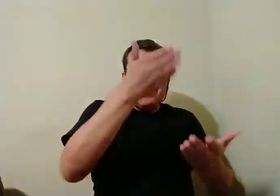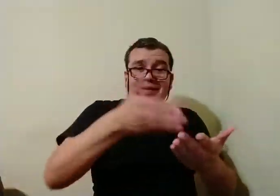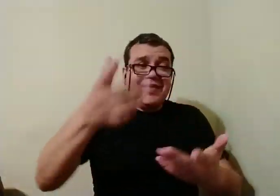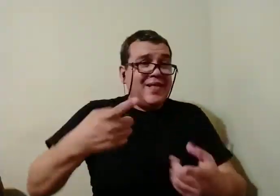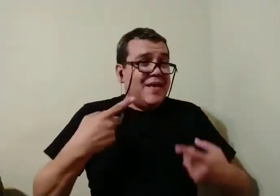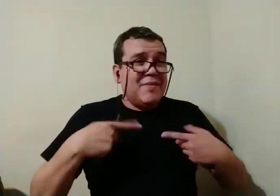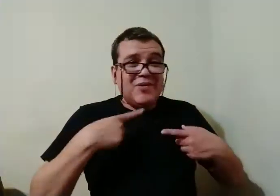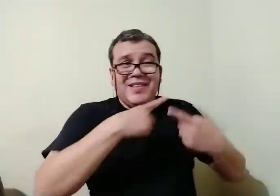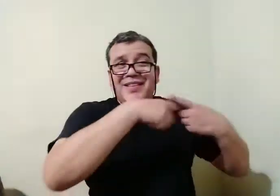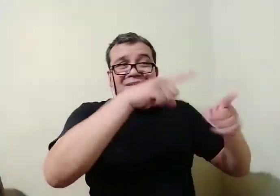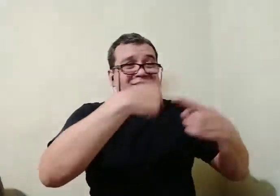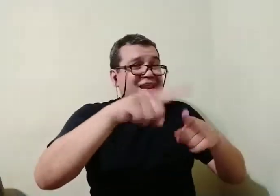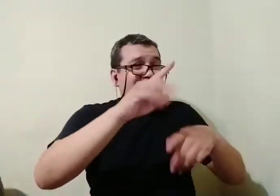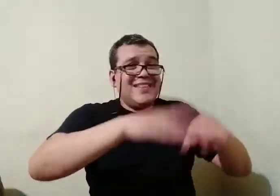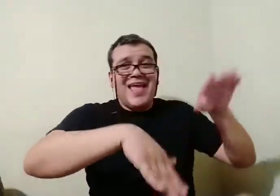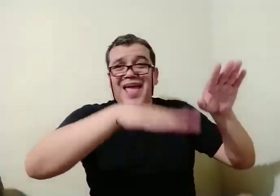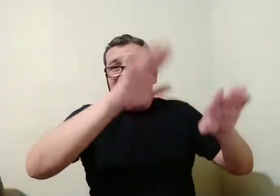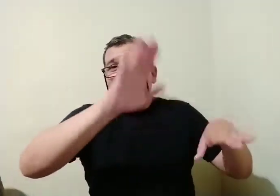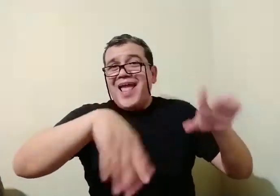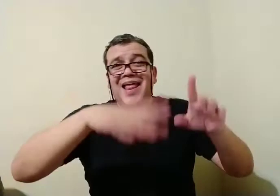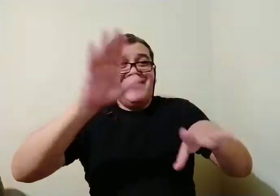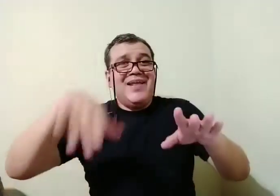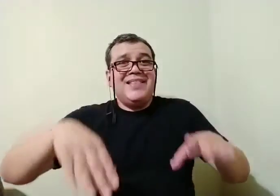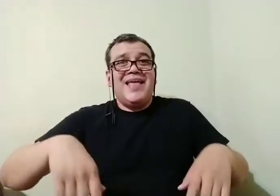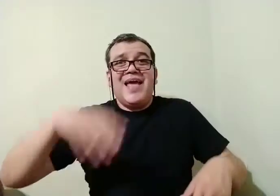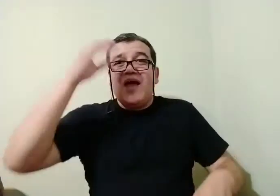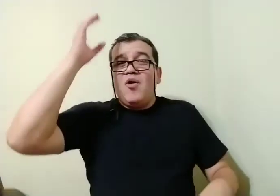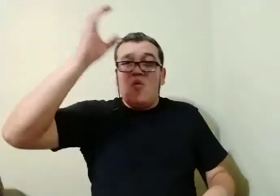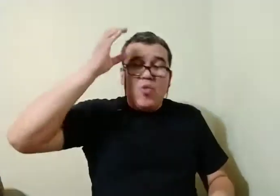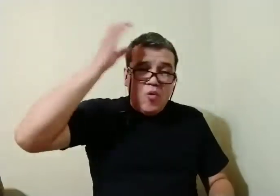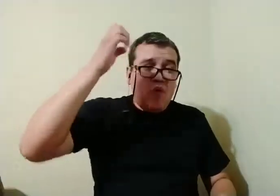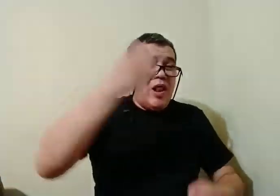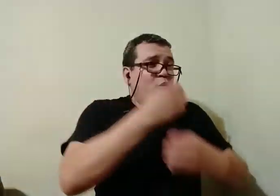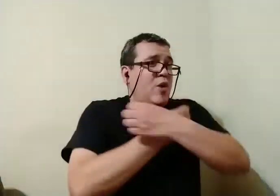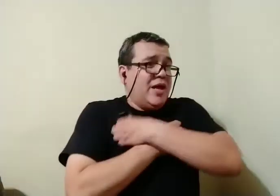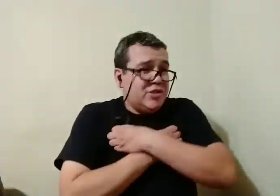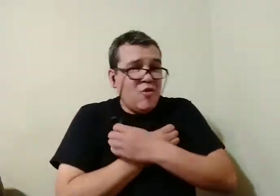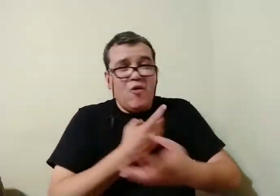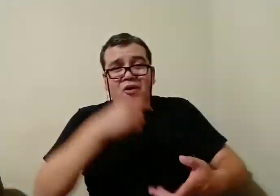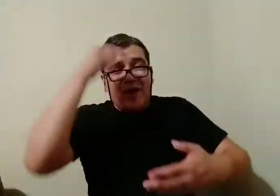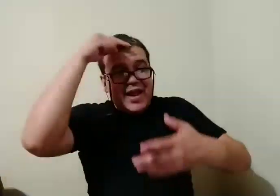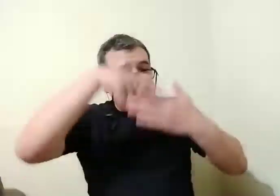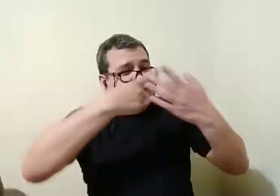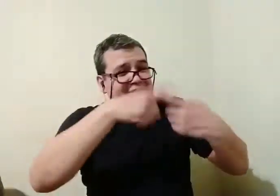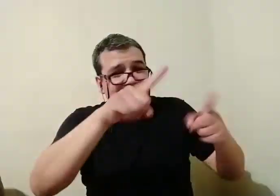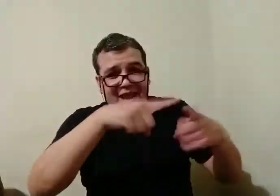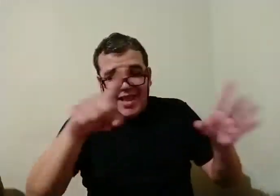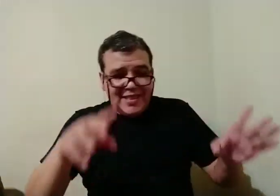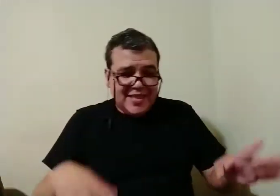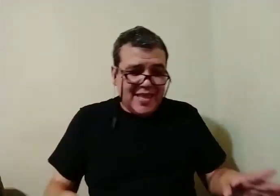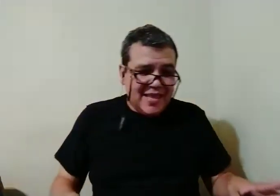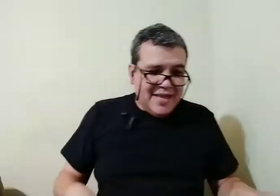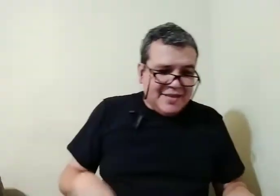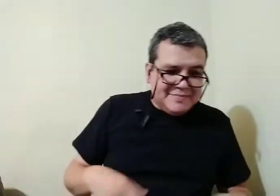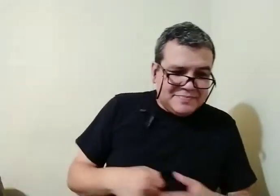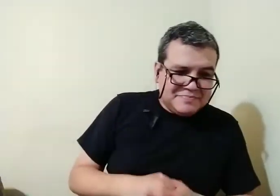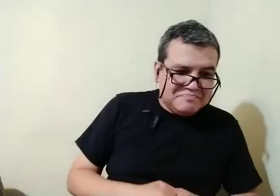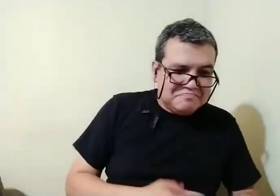creencias. No podemos decidir quién puede o no ser alcanzado.